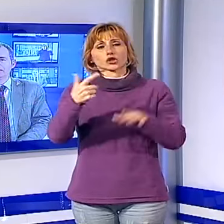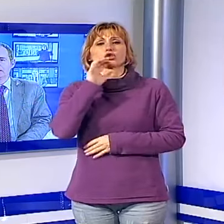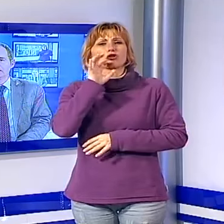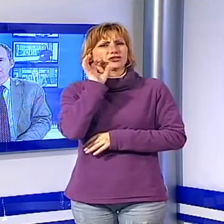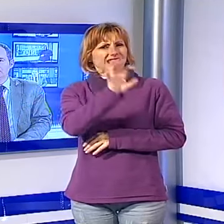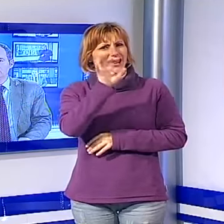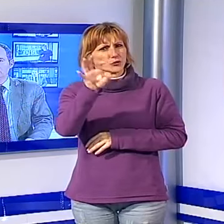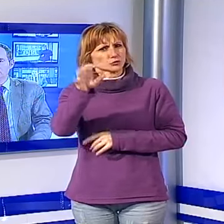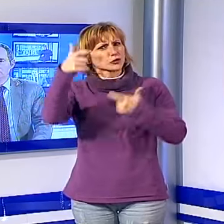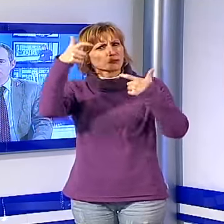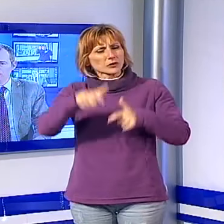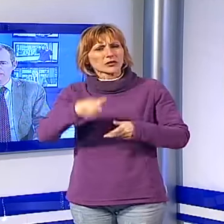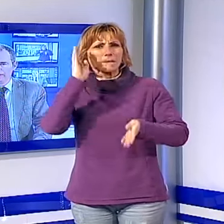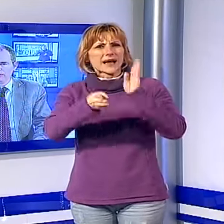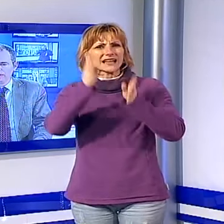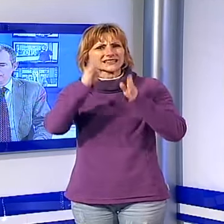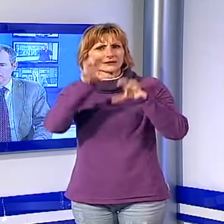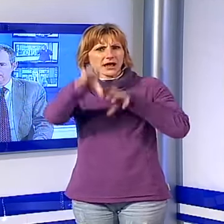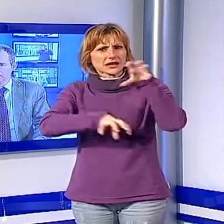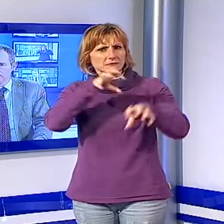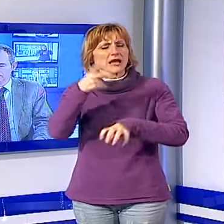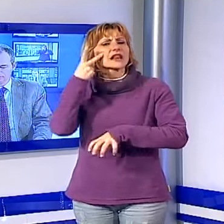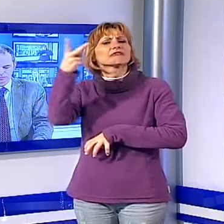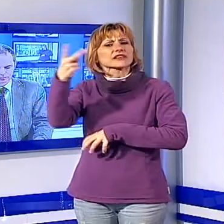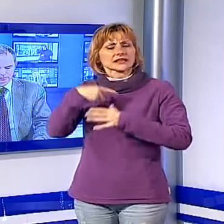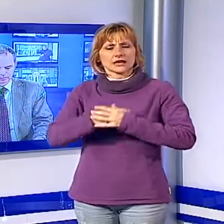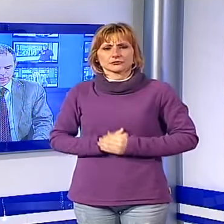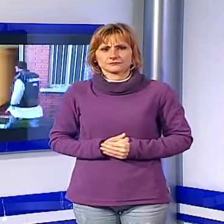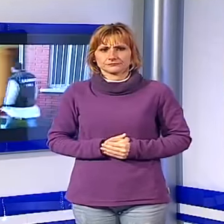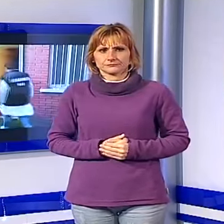maltrattamenti di bovini. Vediamo il servizio.